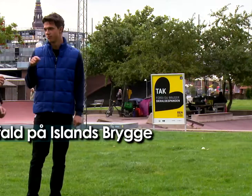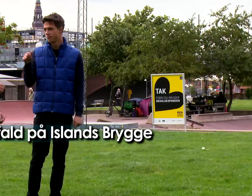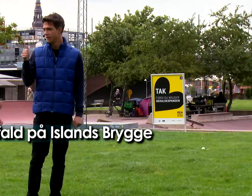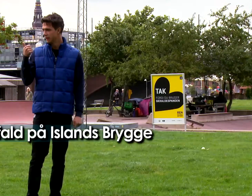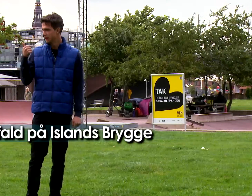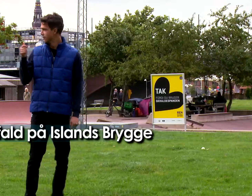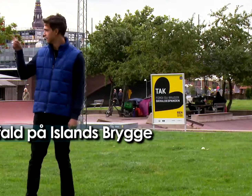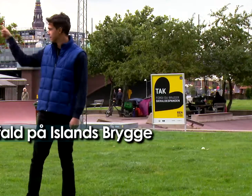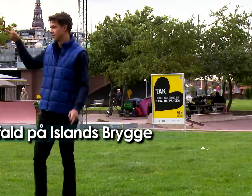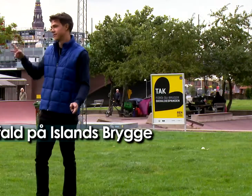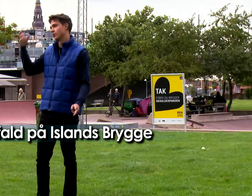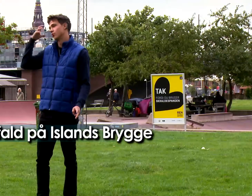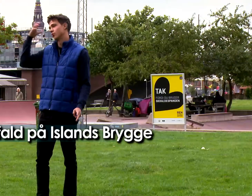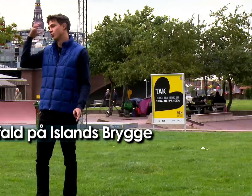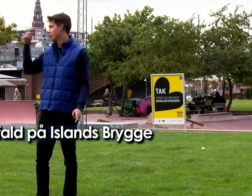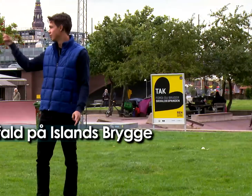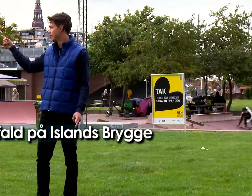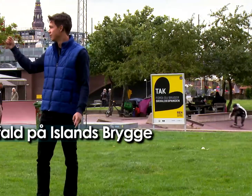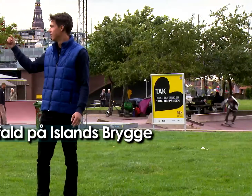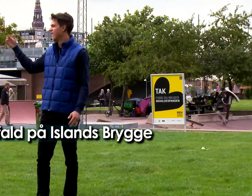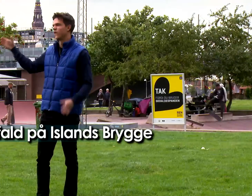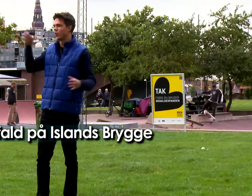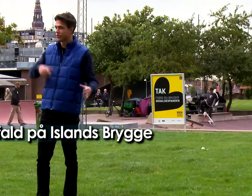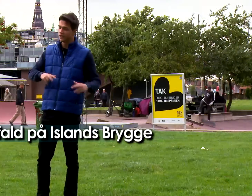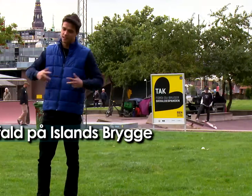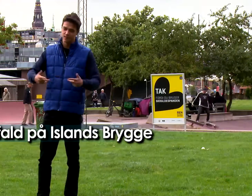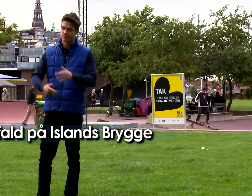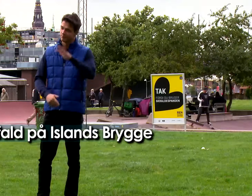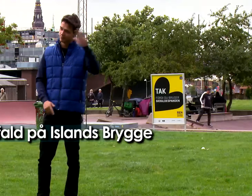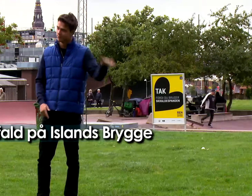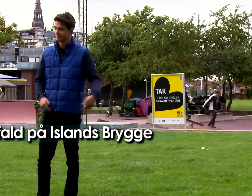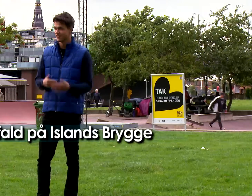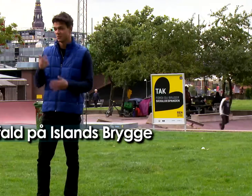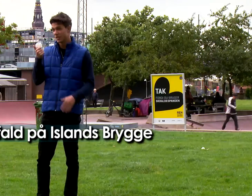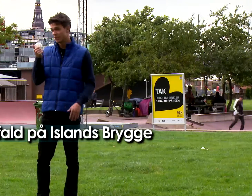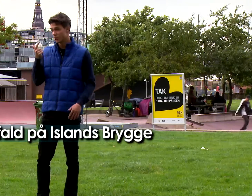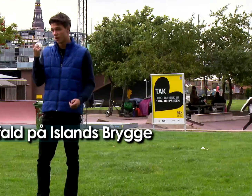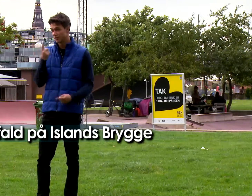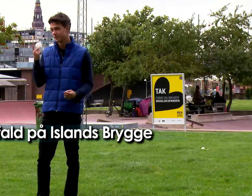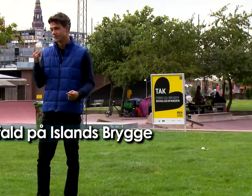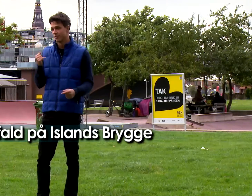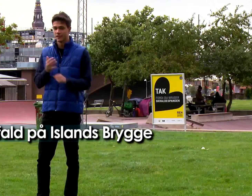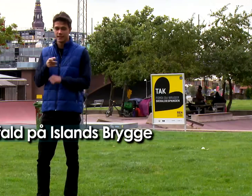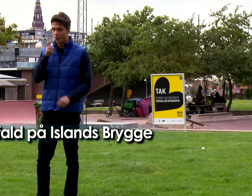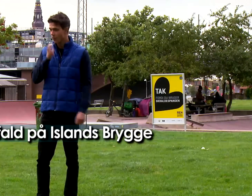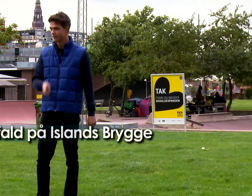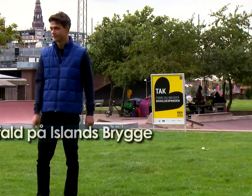Ja, vi havde ligget derovre fra klokken 1 af og slikket sol, og så flyttede vi herover og grillede om aftenen, og vi var her til klokken 1-2 om natten, og så skete det der